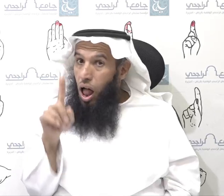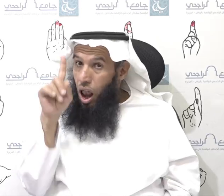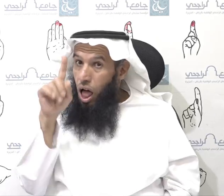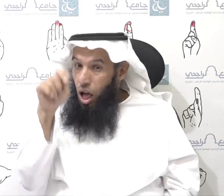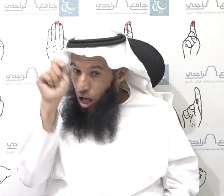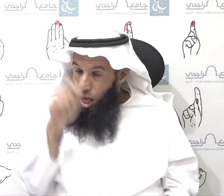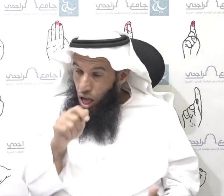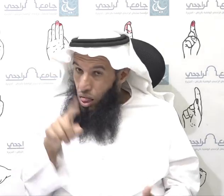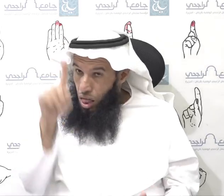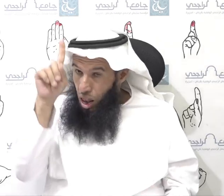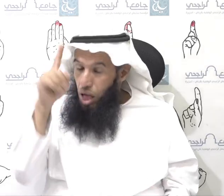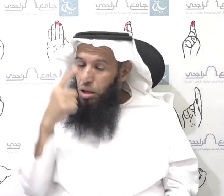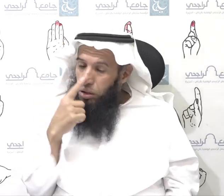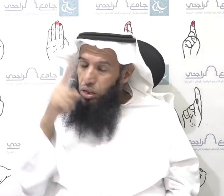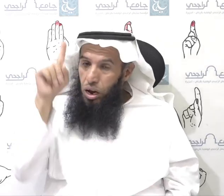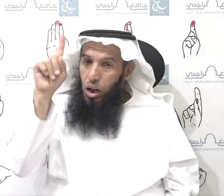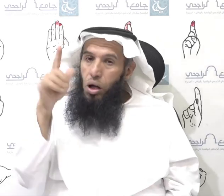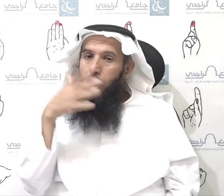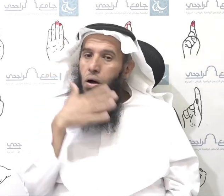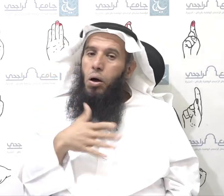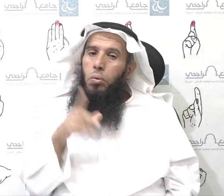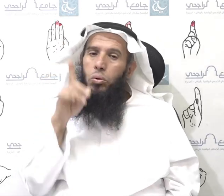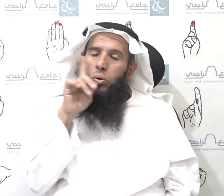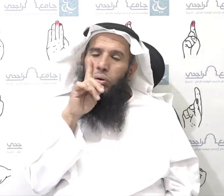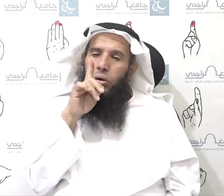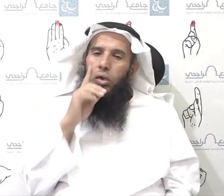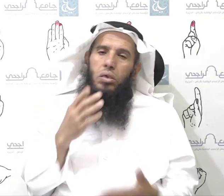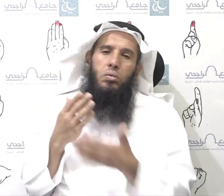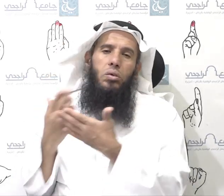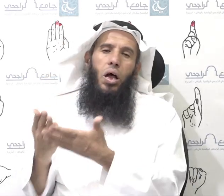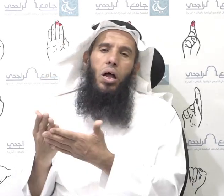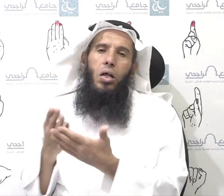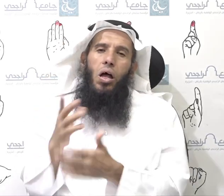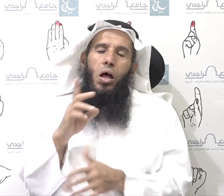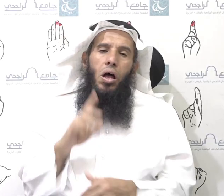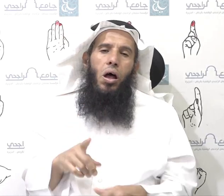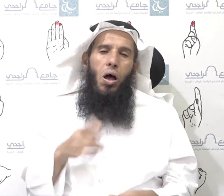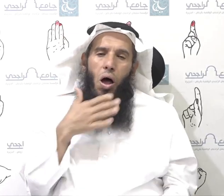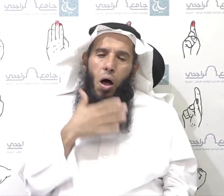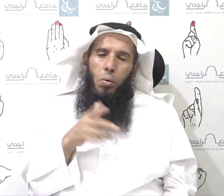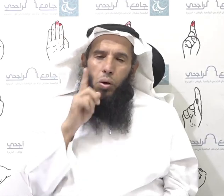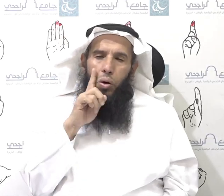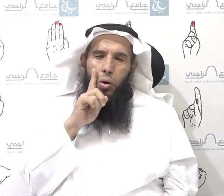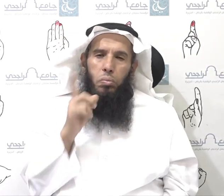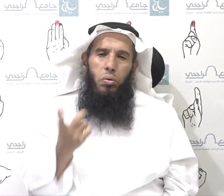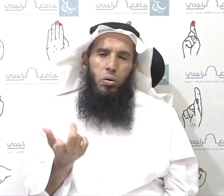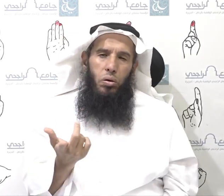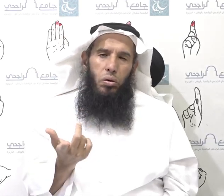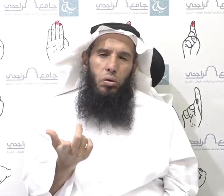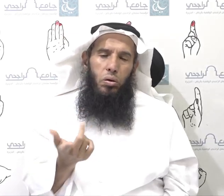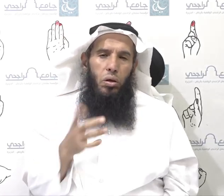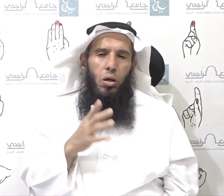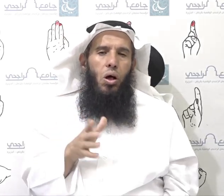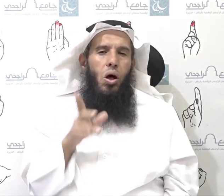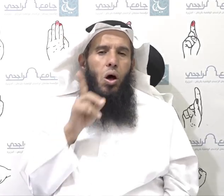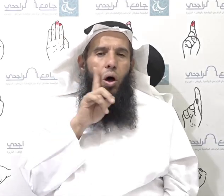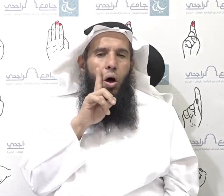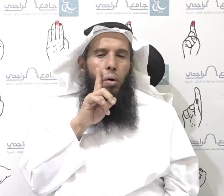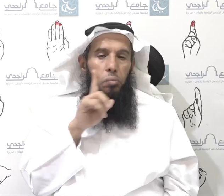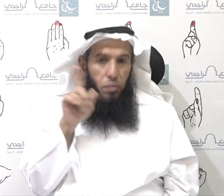إلا إياه وبالوالدين إحسانا. الأبوين فقدوا آباءهم وفقدوا